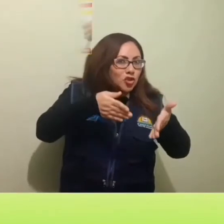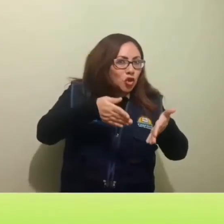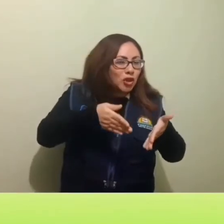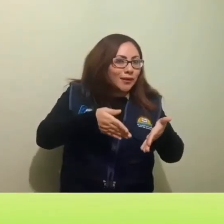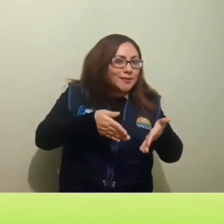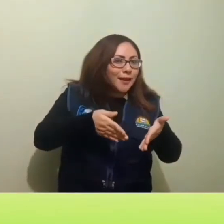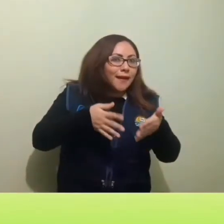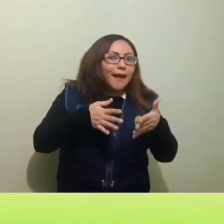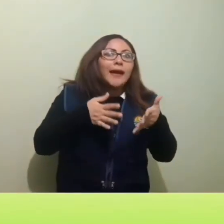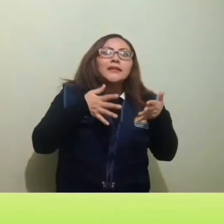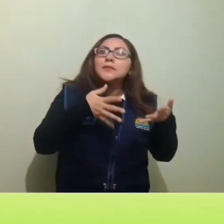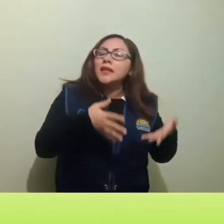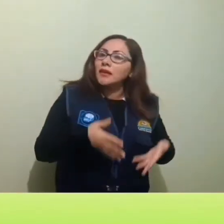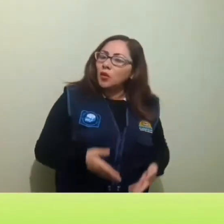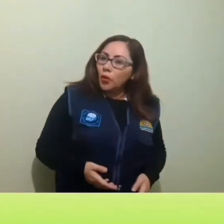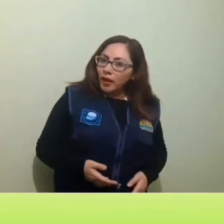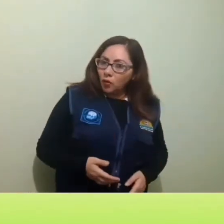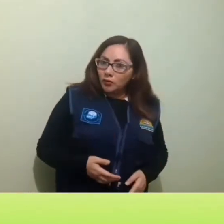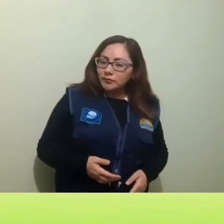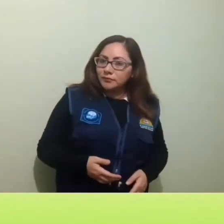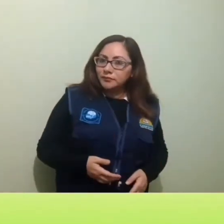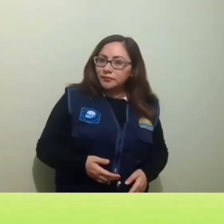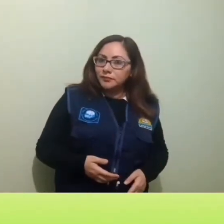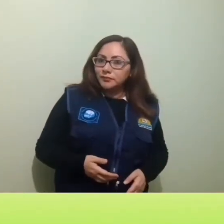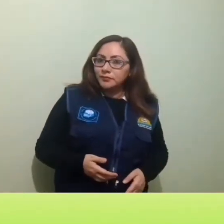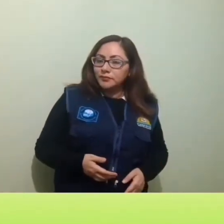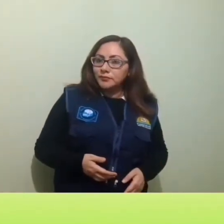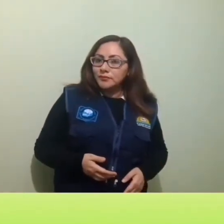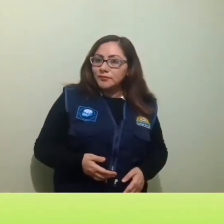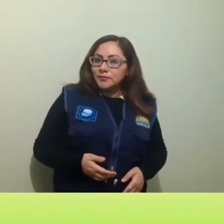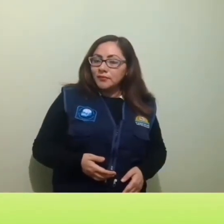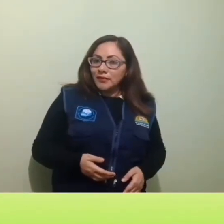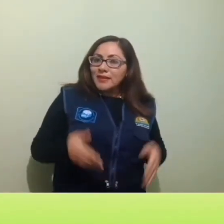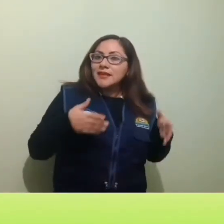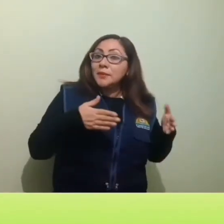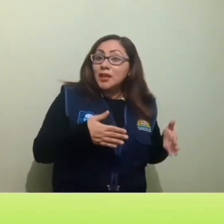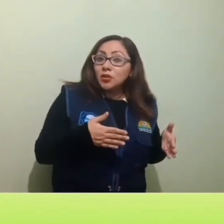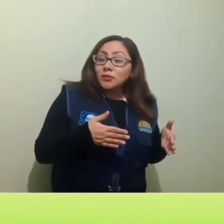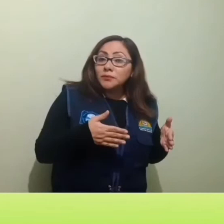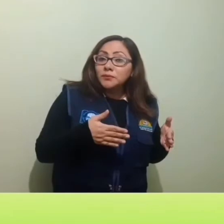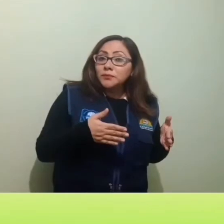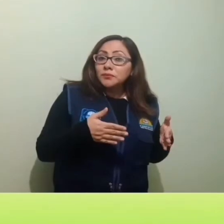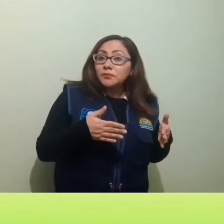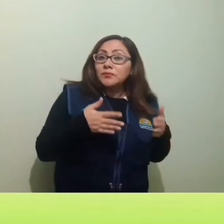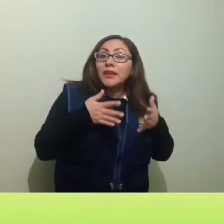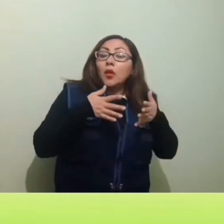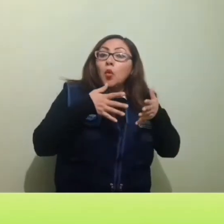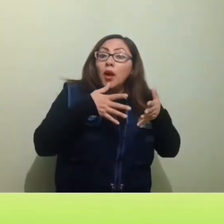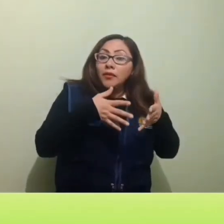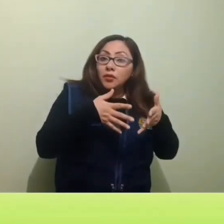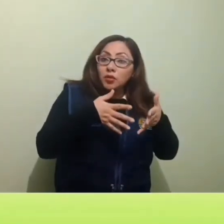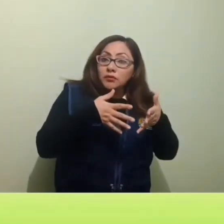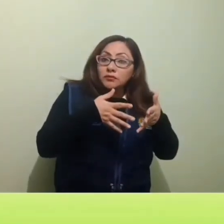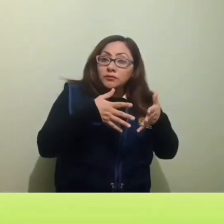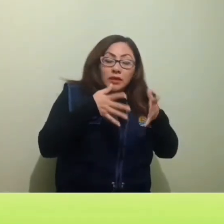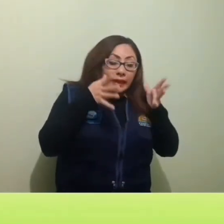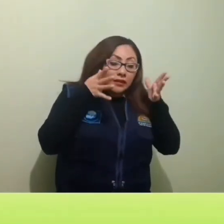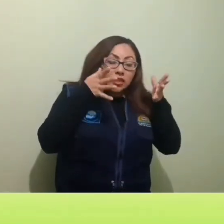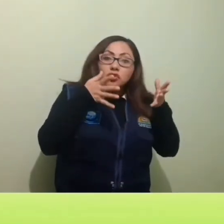de esa actividad de juego Es sabido Que jugando El niño se